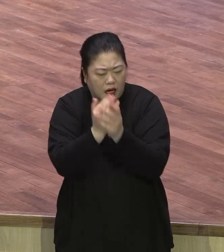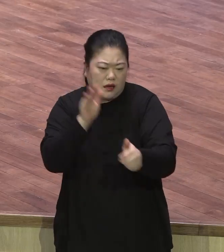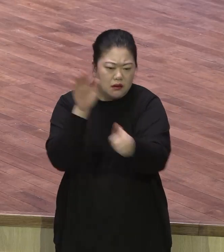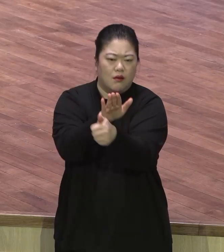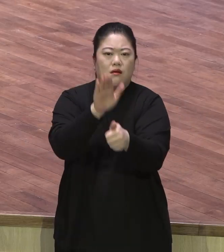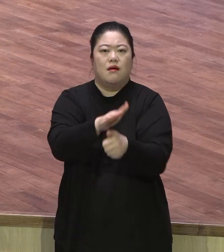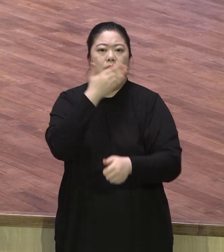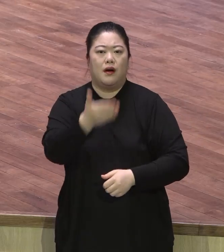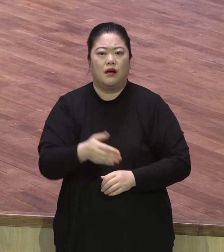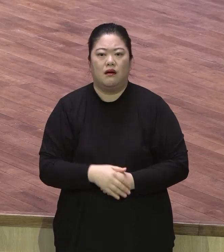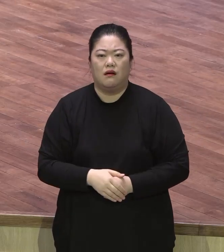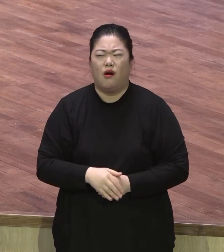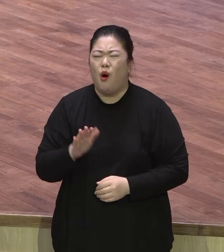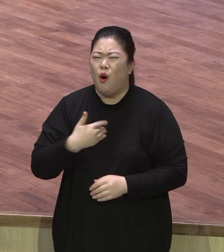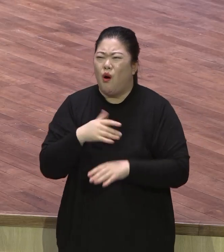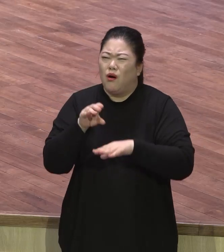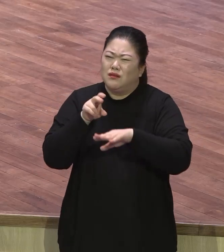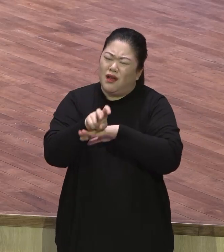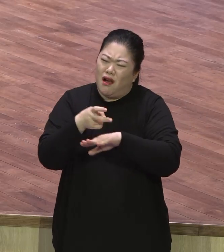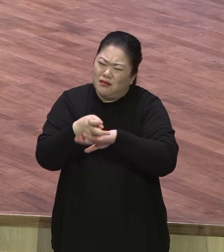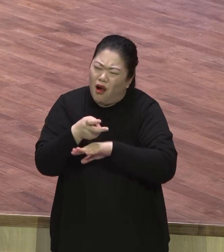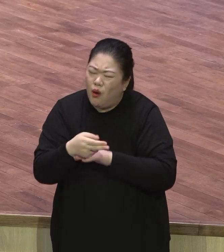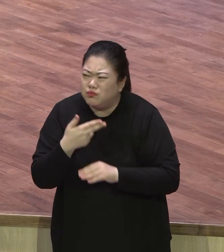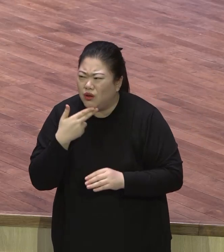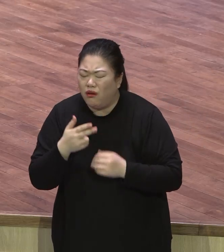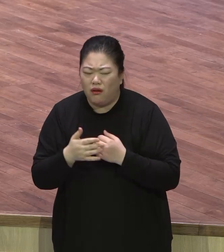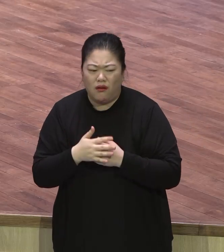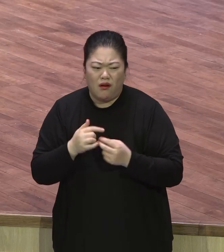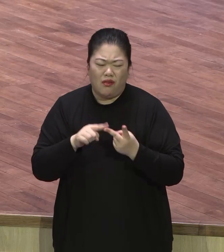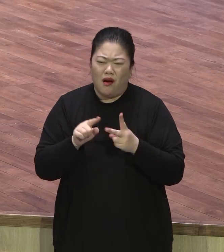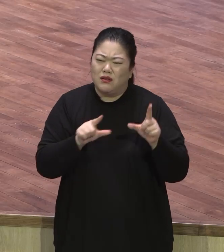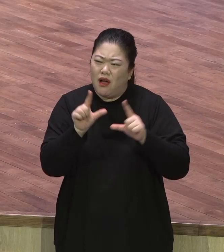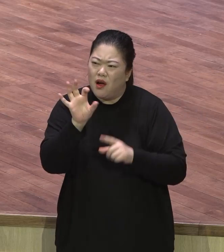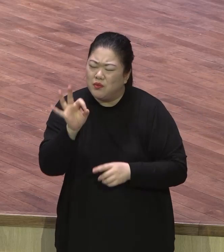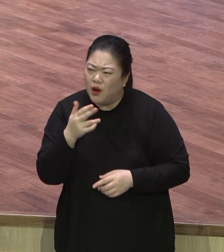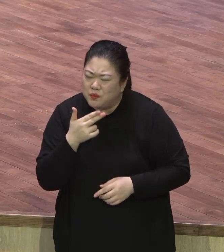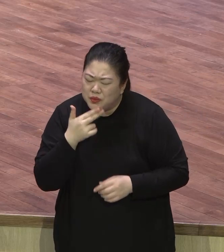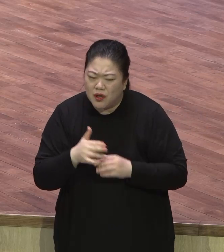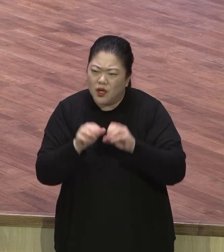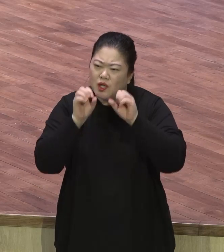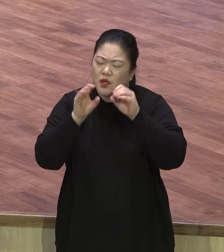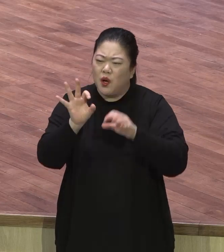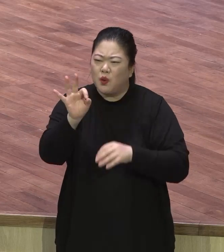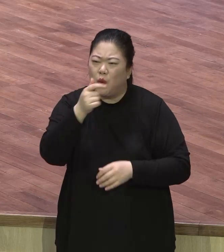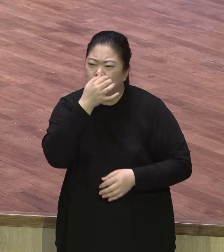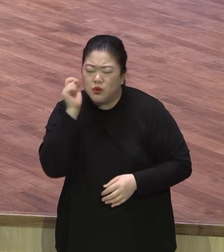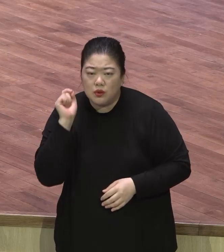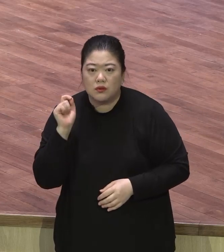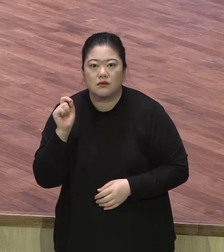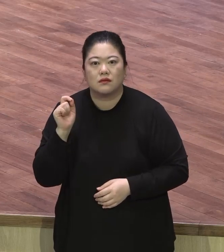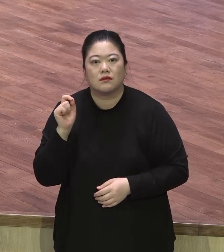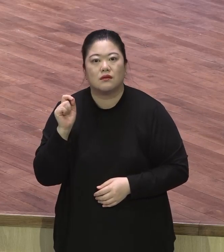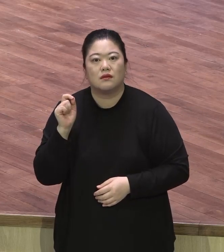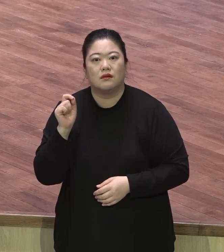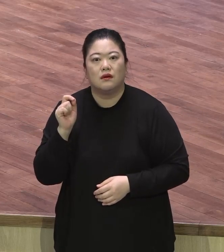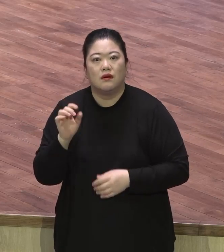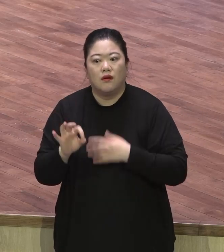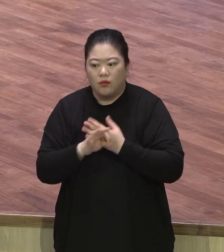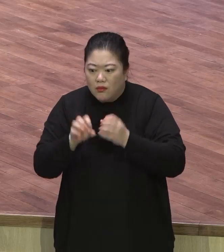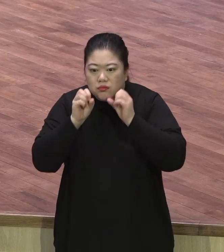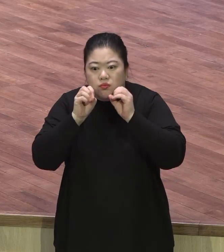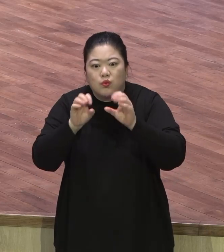뭐 생활비가 부족해 내가 성교비 이런 수준 가지고 무슨 지역을 장악하겠어요 무슨 그